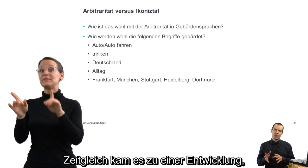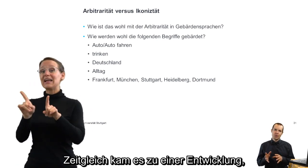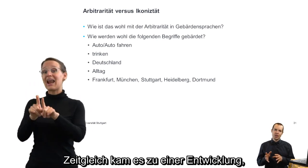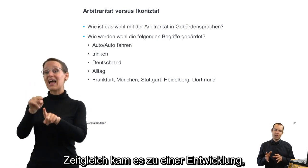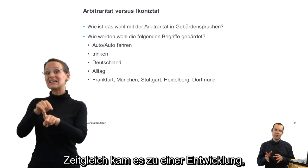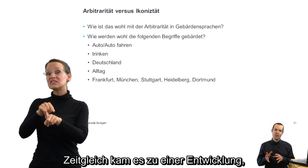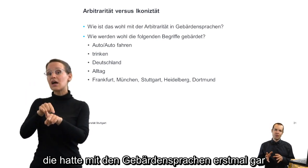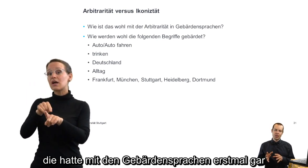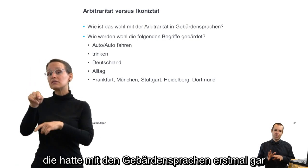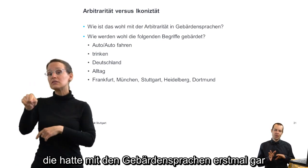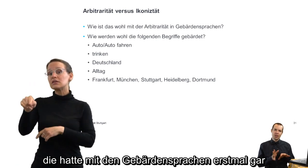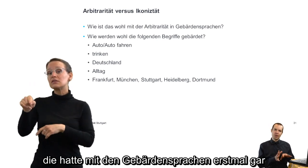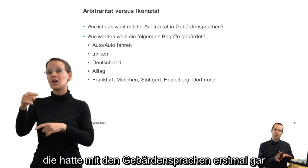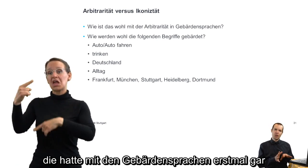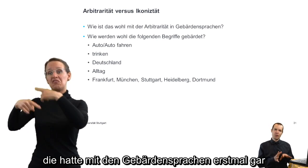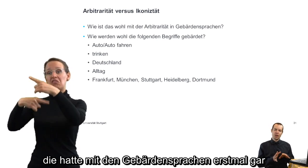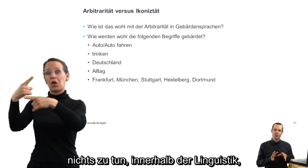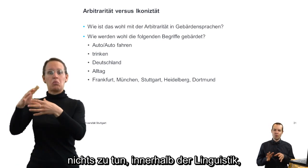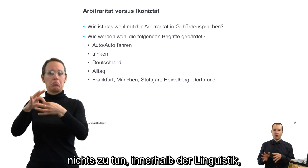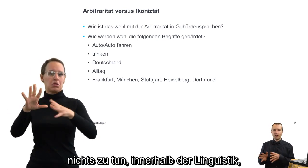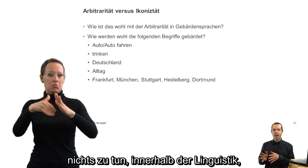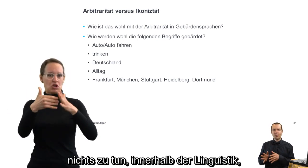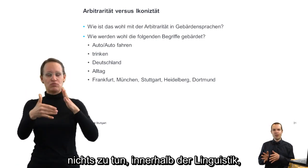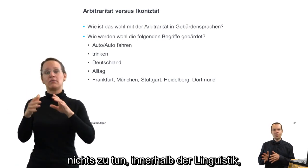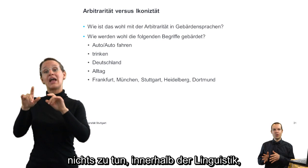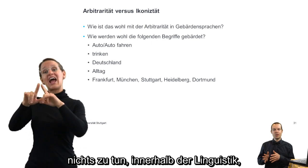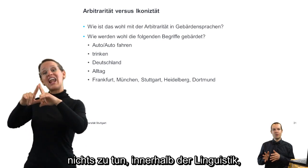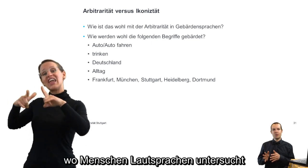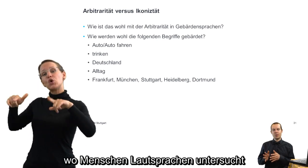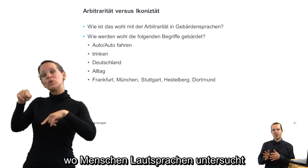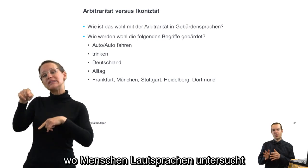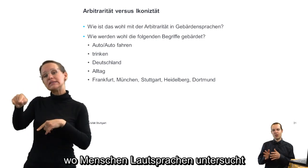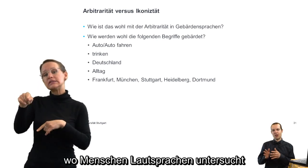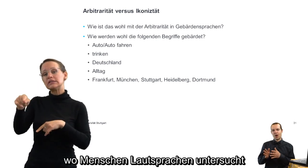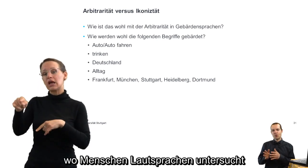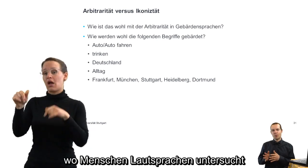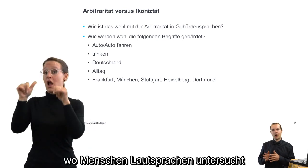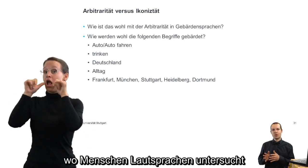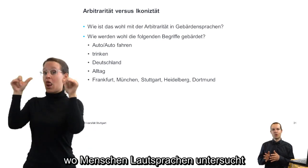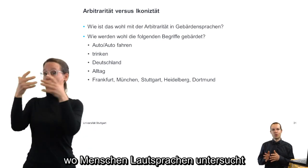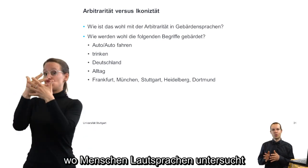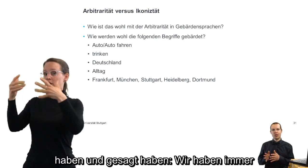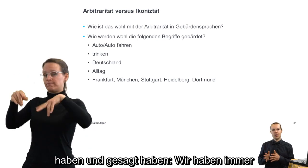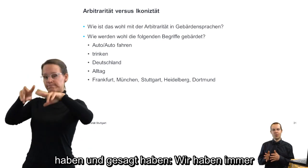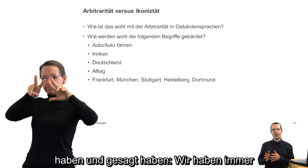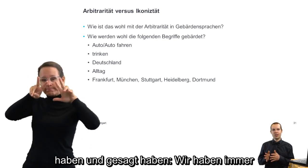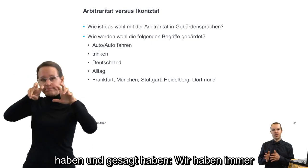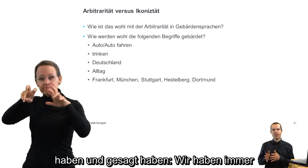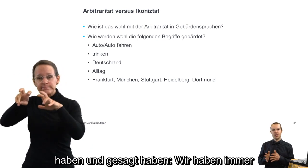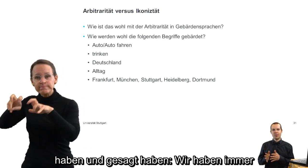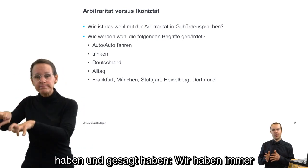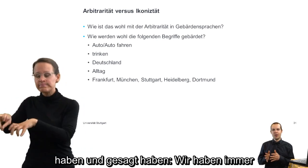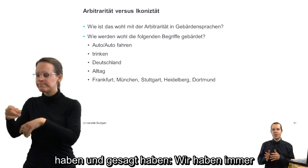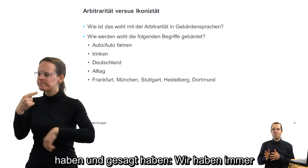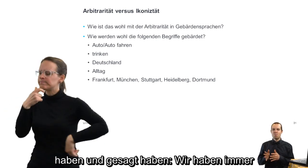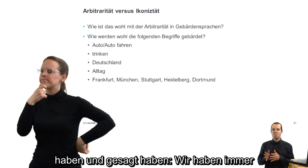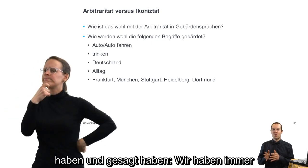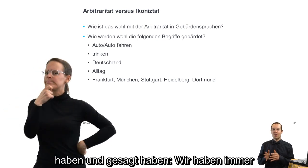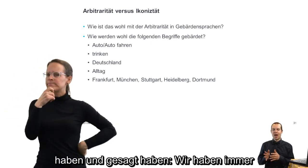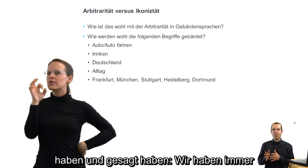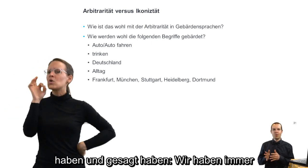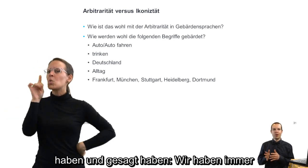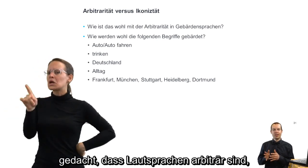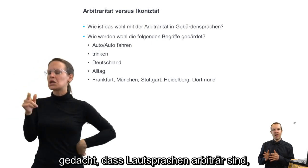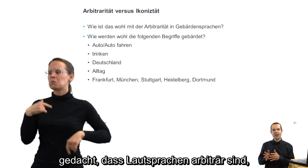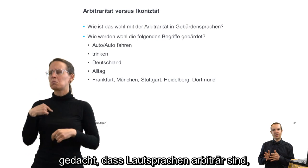Zeitgleich kam es zu einer Entwicklung, die hatte mit der Gebärdensprache erstmal gar nichts zu tun, innerhalb der Linguistik, wo Menschen Lautsprachen untersucht haben und gesagt haben, hm,